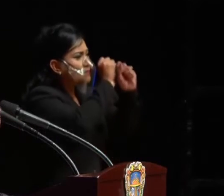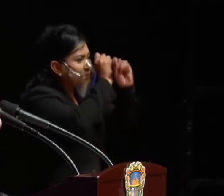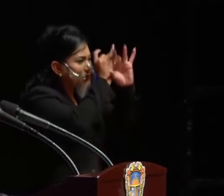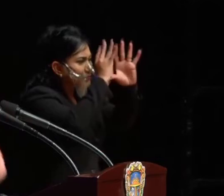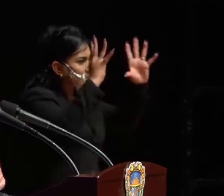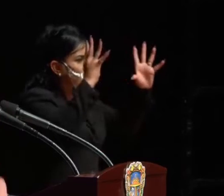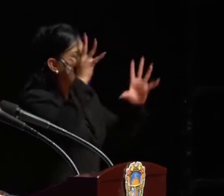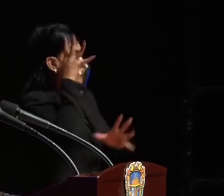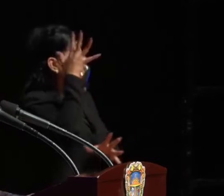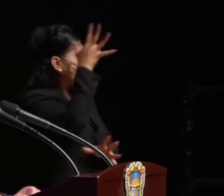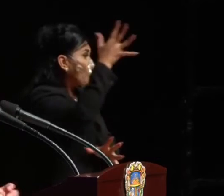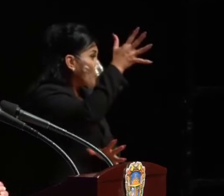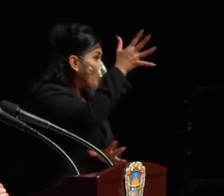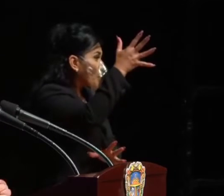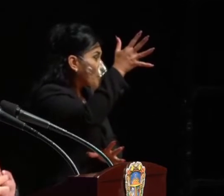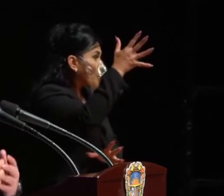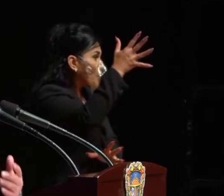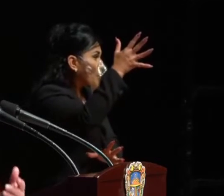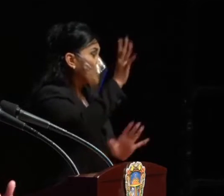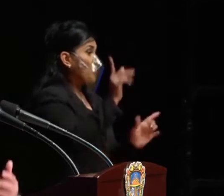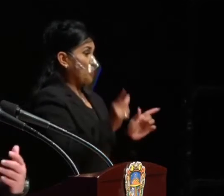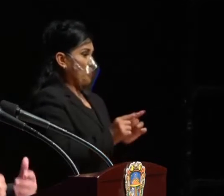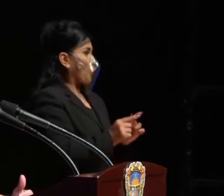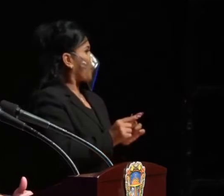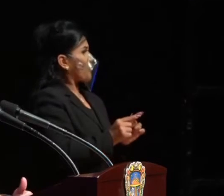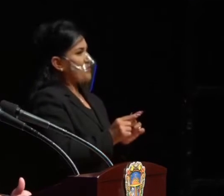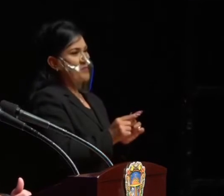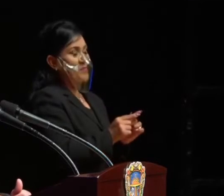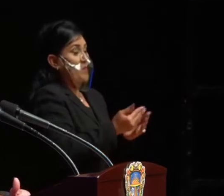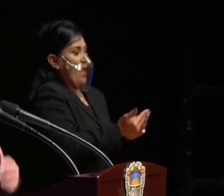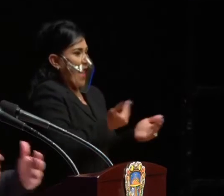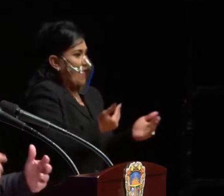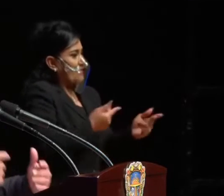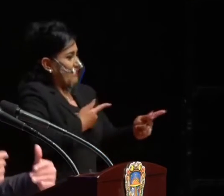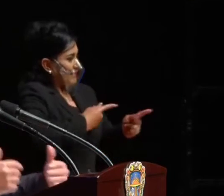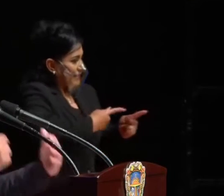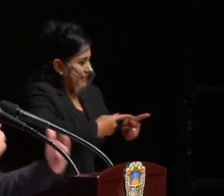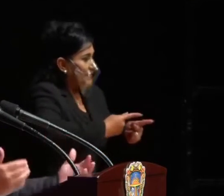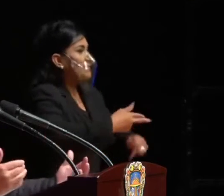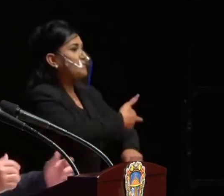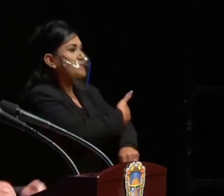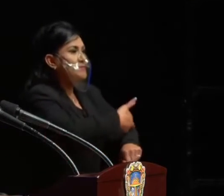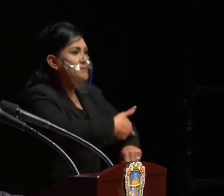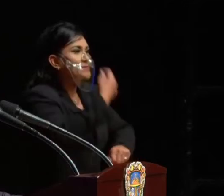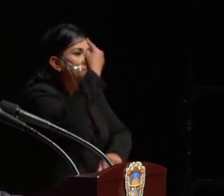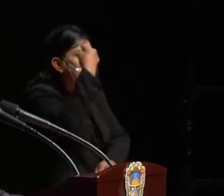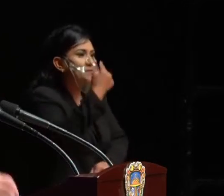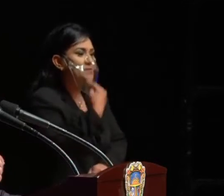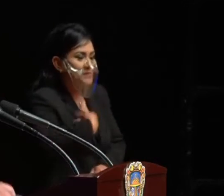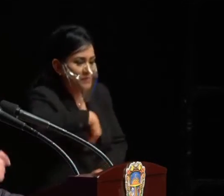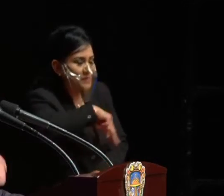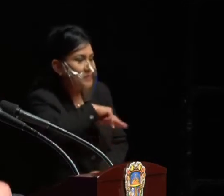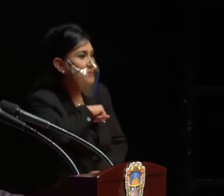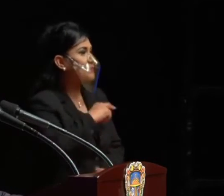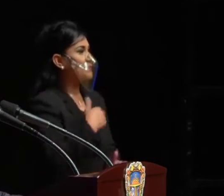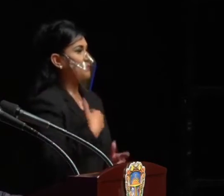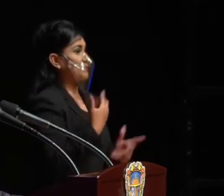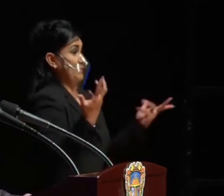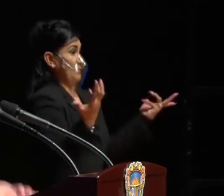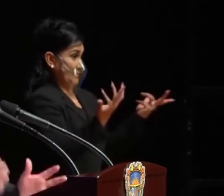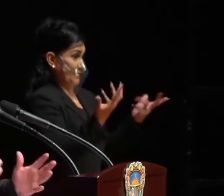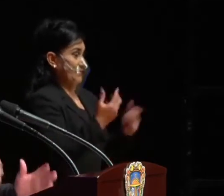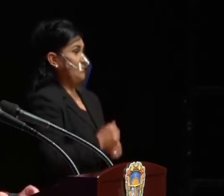sino anticiparnos a él, para ser nosotros quienes lo construyamos, para ser